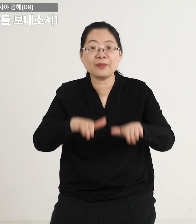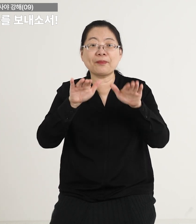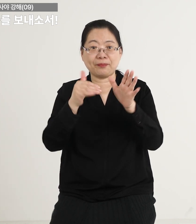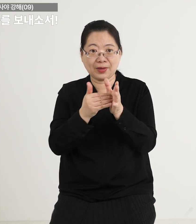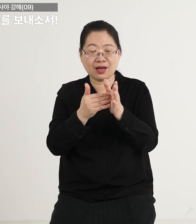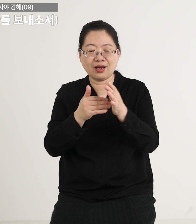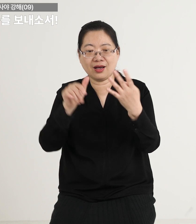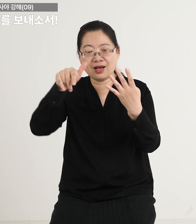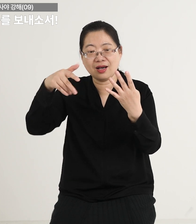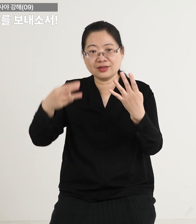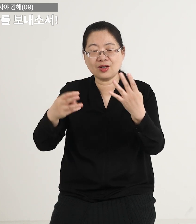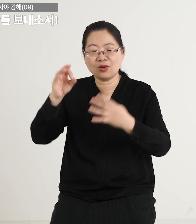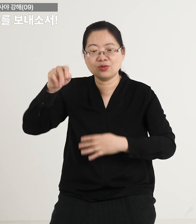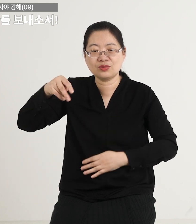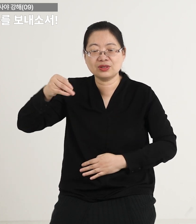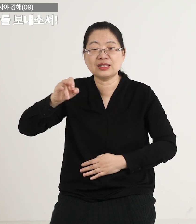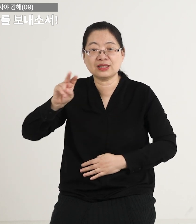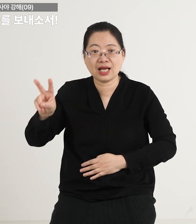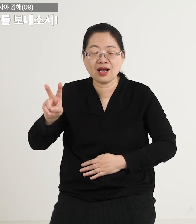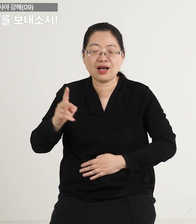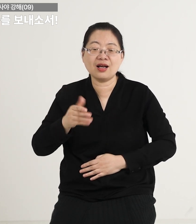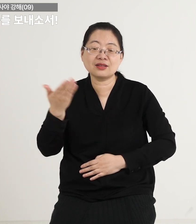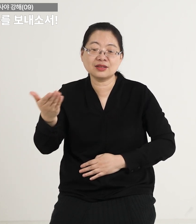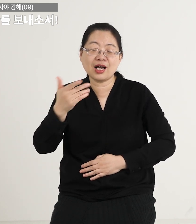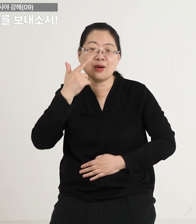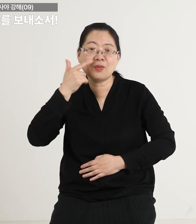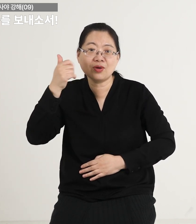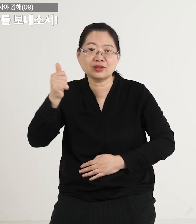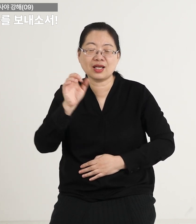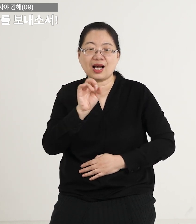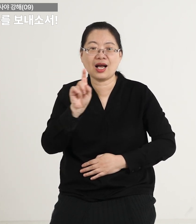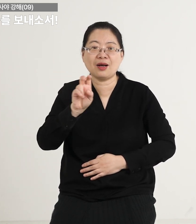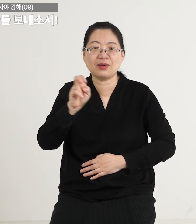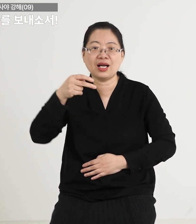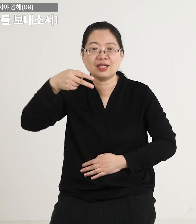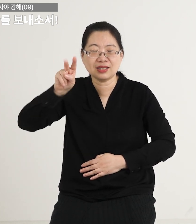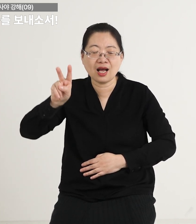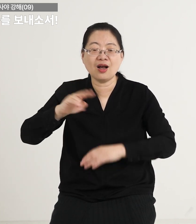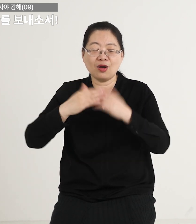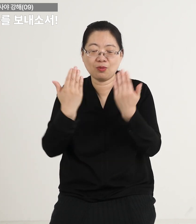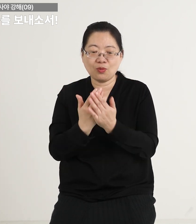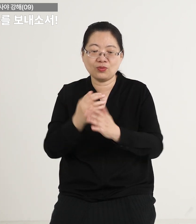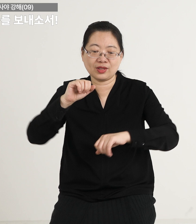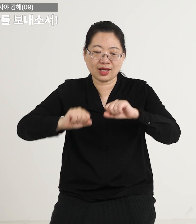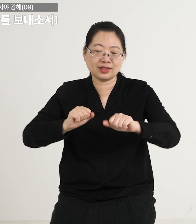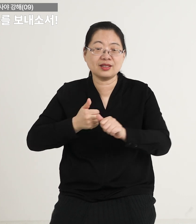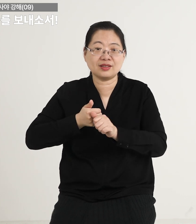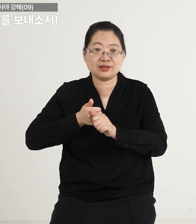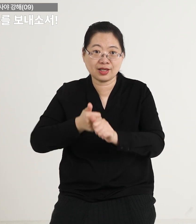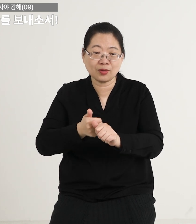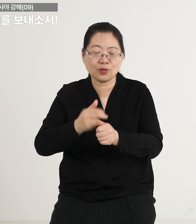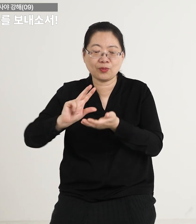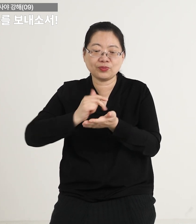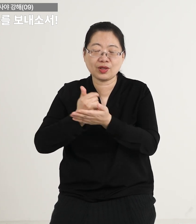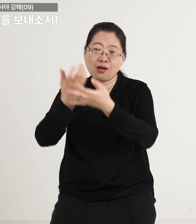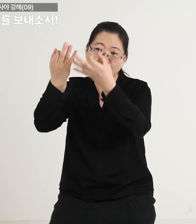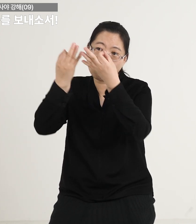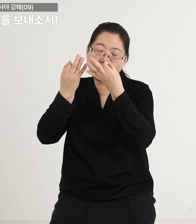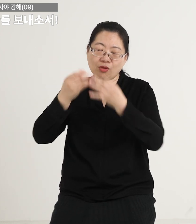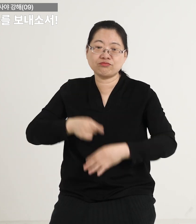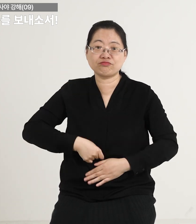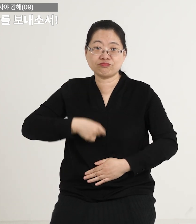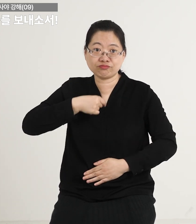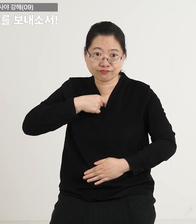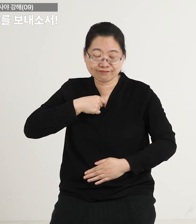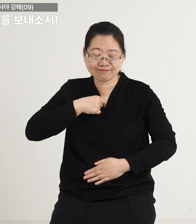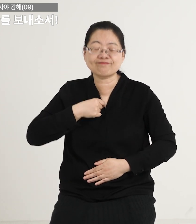4절. 우시야가 그의 아버지 아마샤의 모든 행위대로 여호와 보시기에